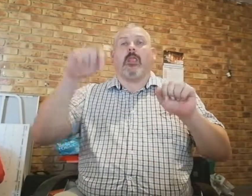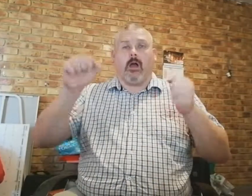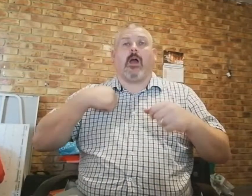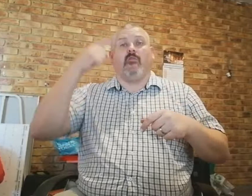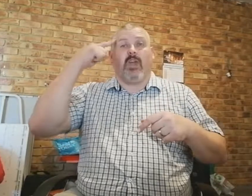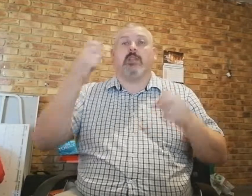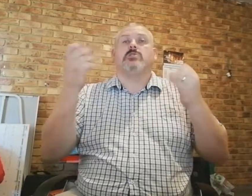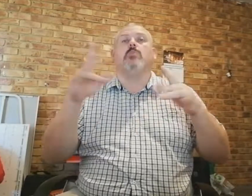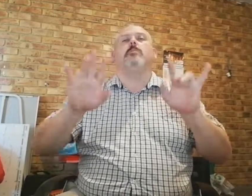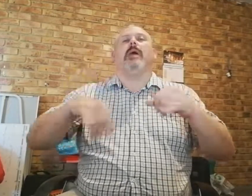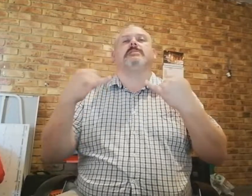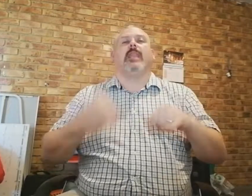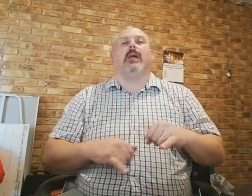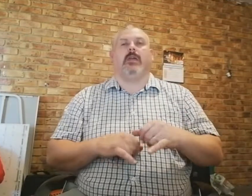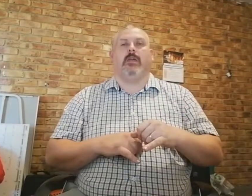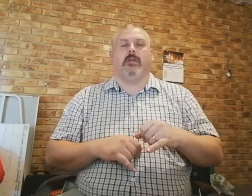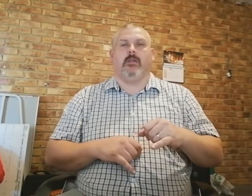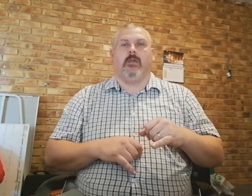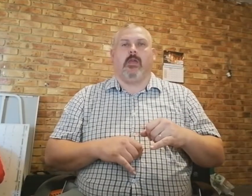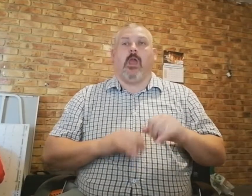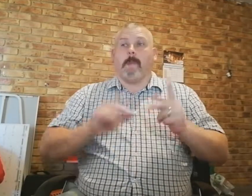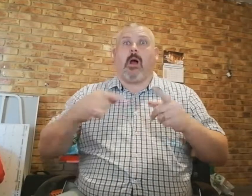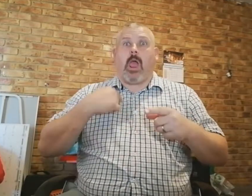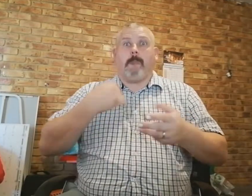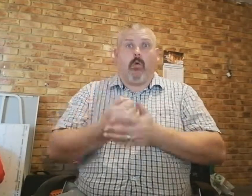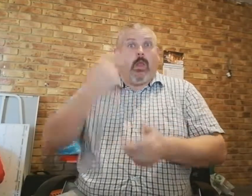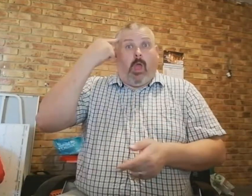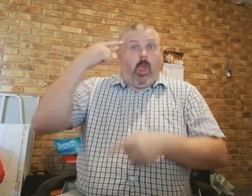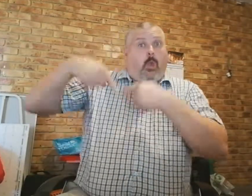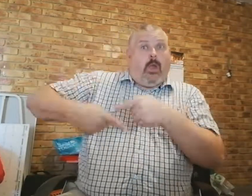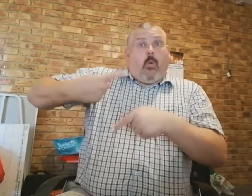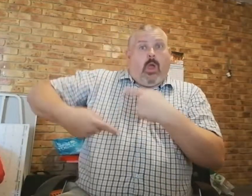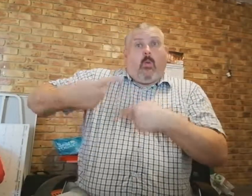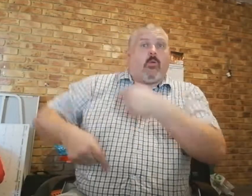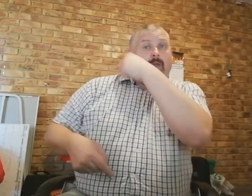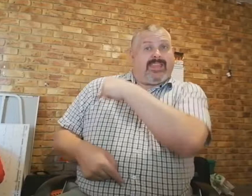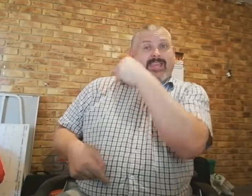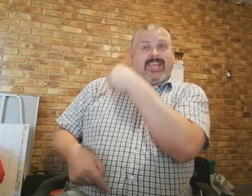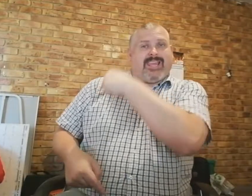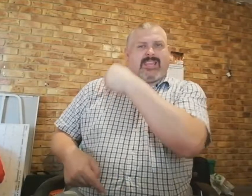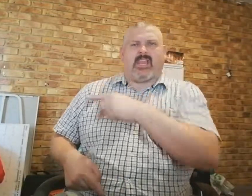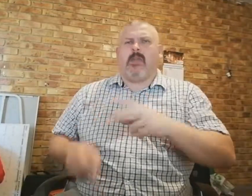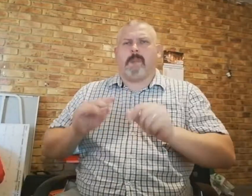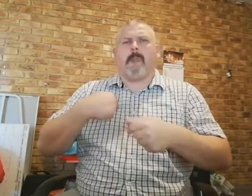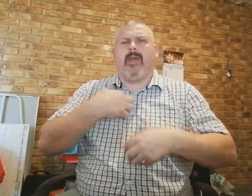Ja, ek weet, soms baie slecht. Maar ek moet, oor, oor, oor, oor, dit, dit, dit, maak my